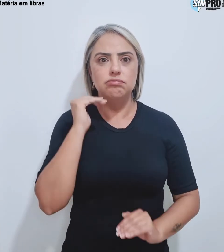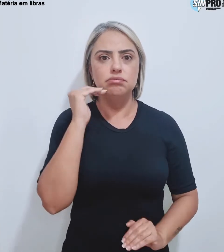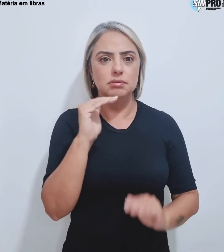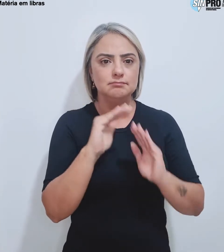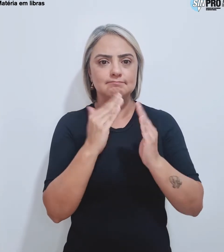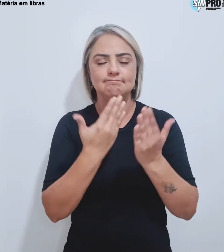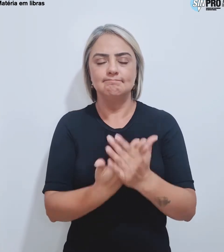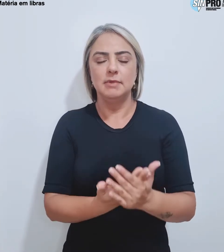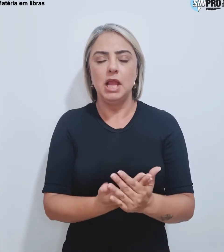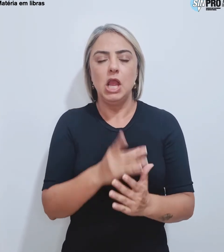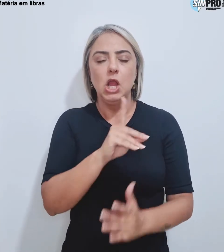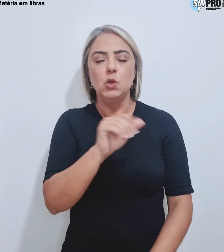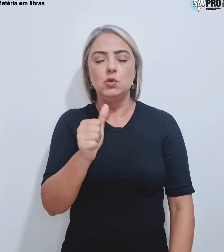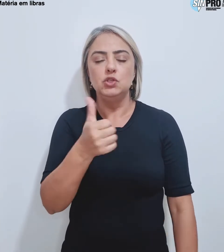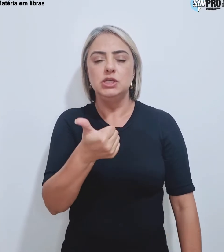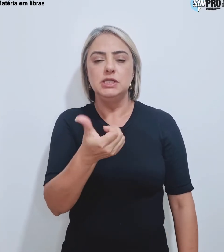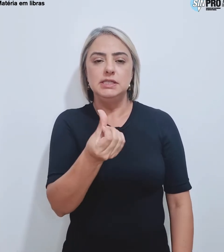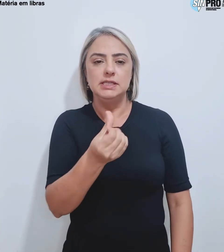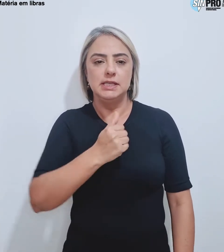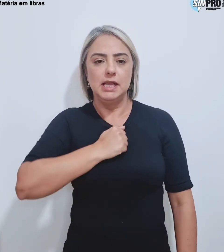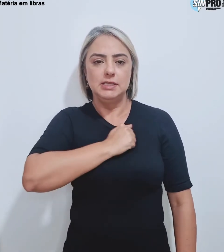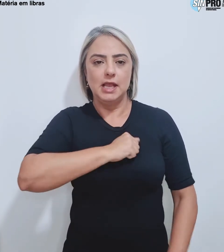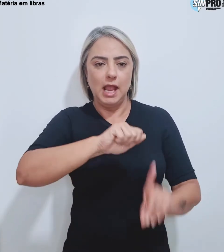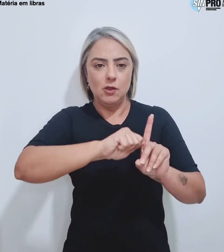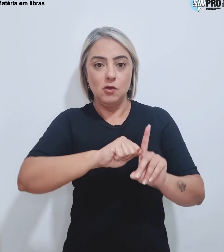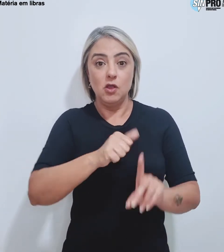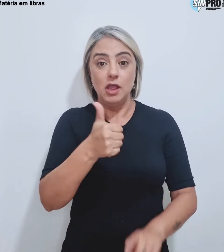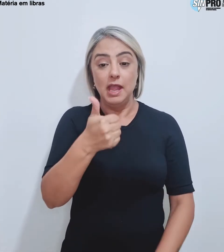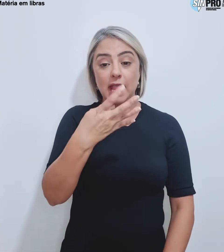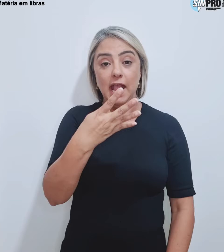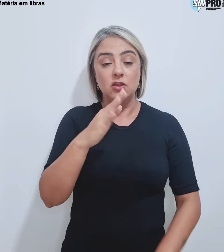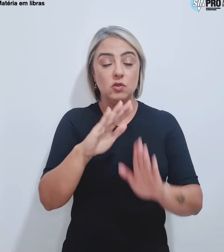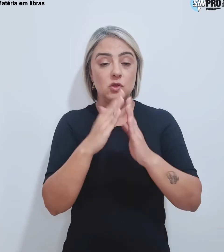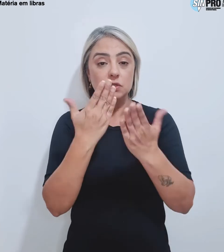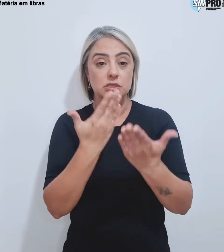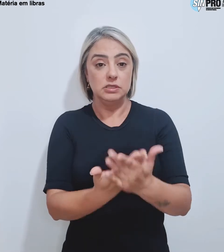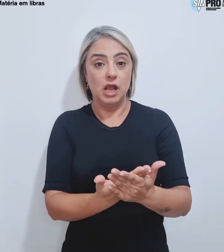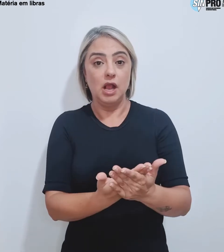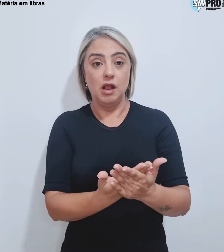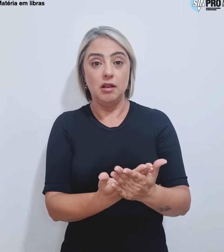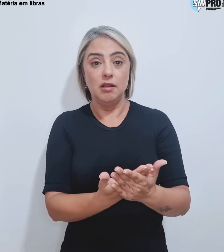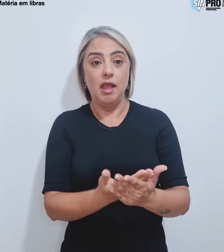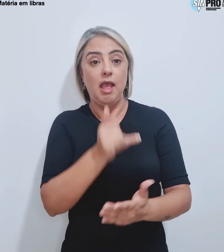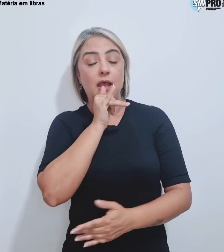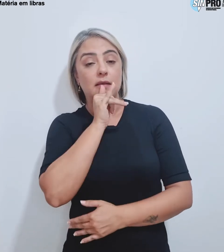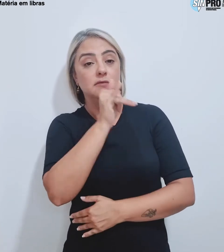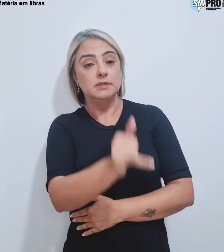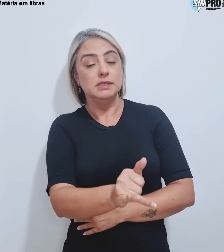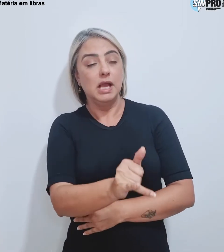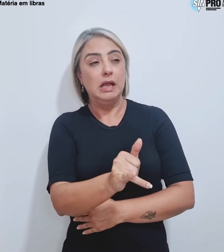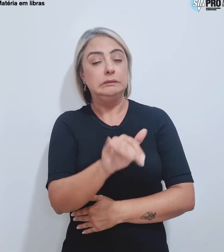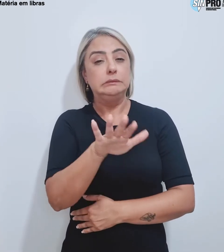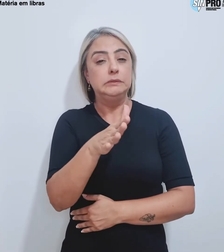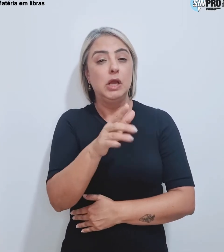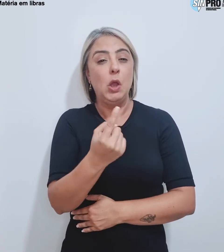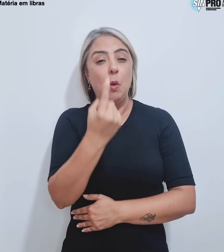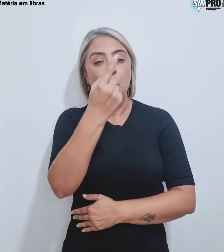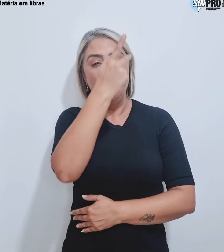335%. No dia 16 de agosto, 14 escolas registraram pelo menos